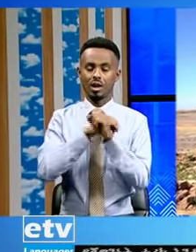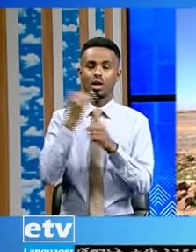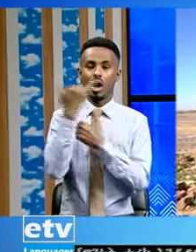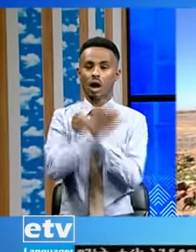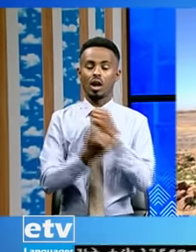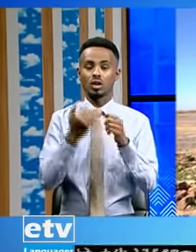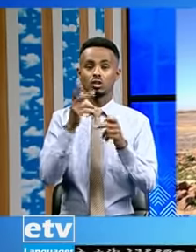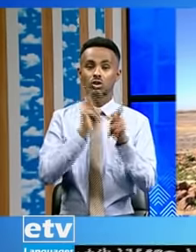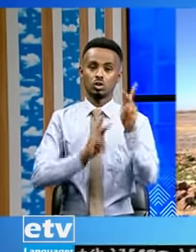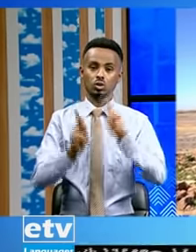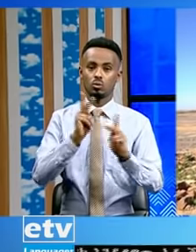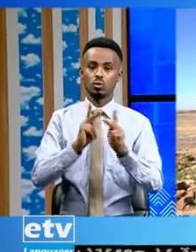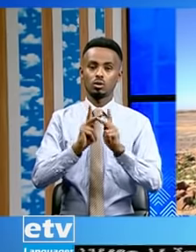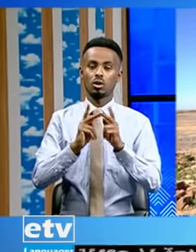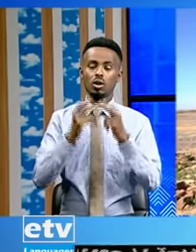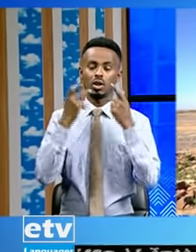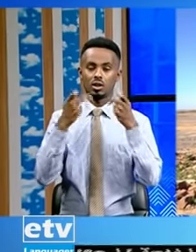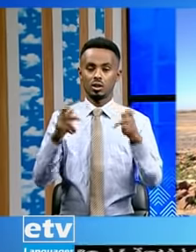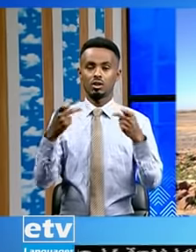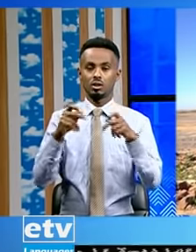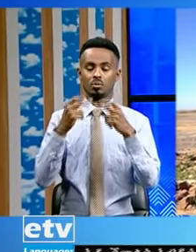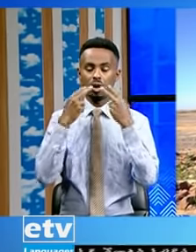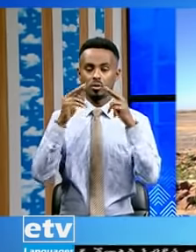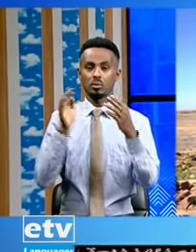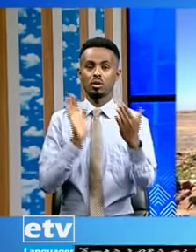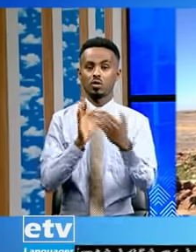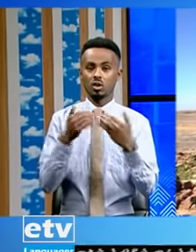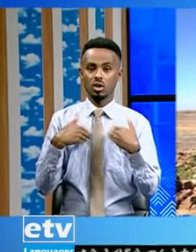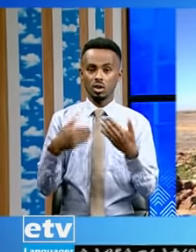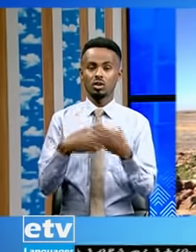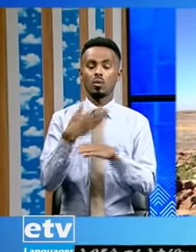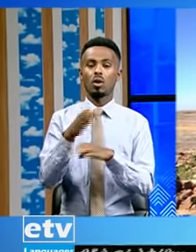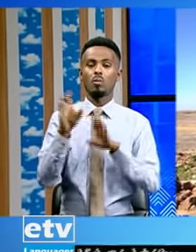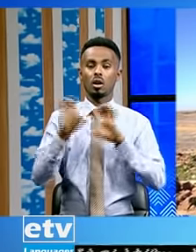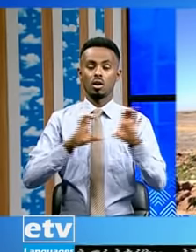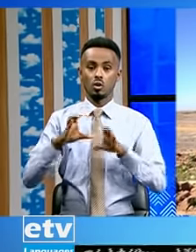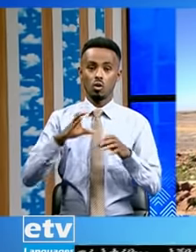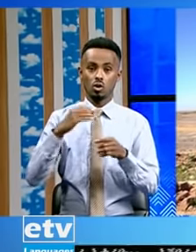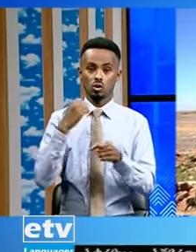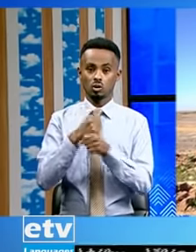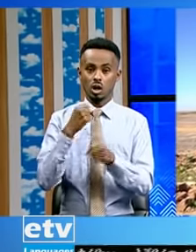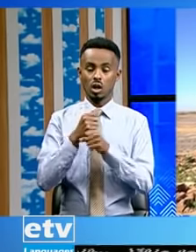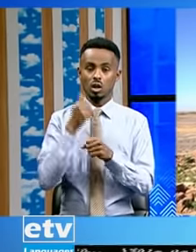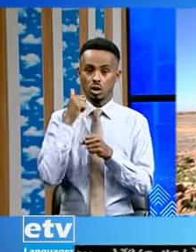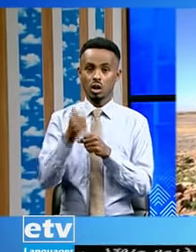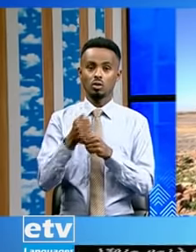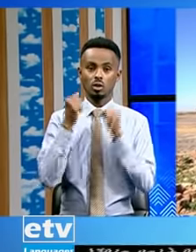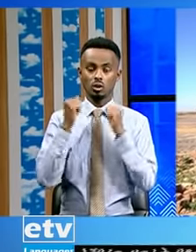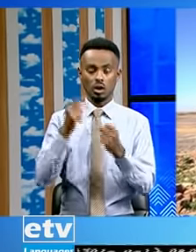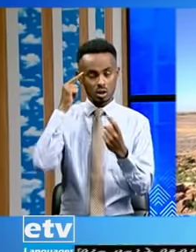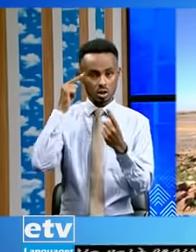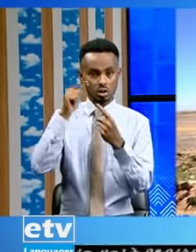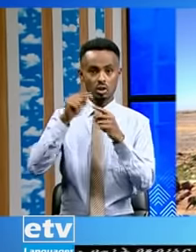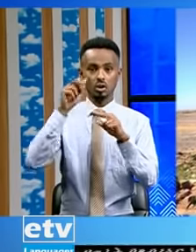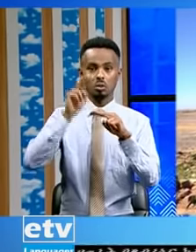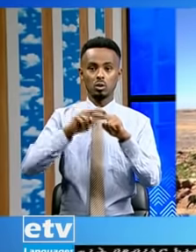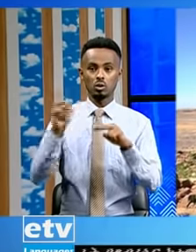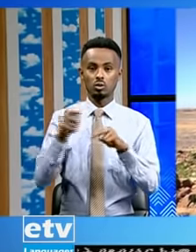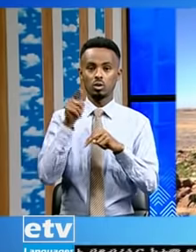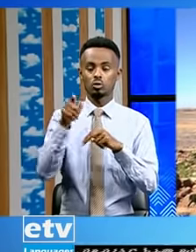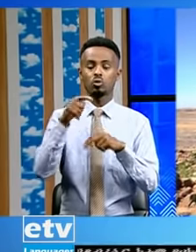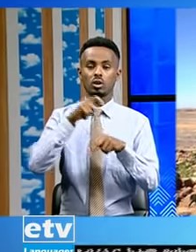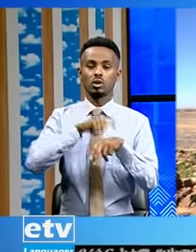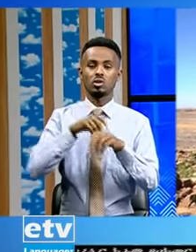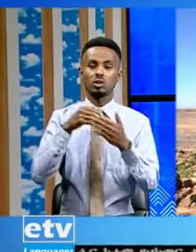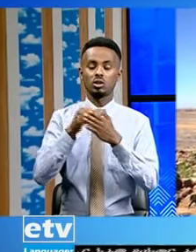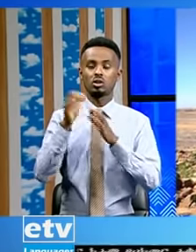ሕዝቦች ድል የምናወስበት ጊዜ ከፊታችን አለ። ከዚያ በኋላ የምናካሄደውን ኦፕሬሽን ራሱ የቻለ እቅድ የተዘጋጀለት ስለሆነ እሱን ጊዜዎች